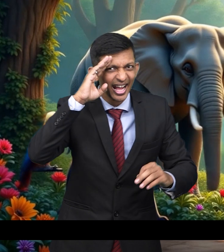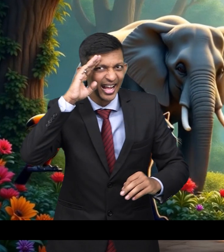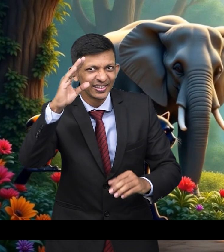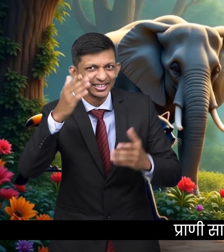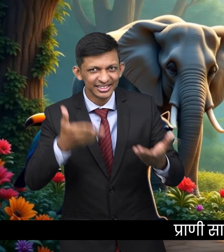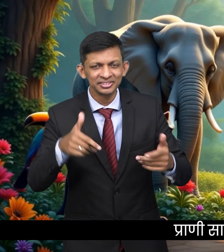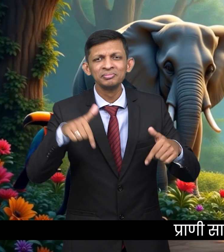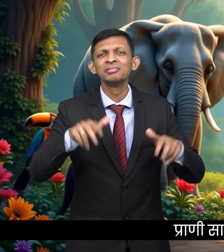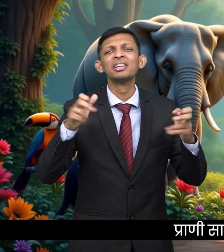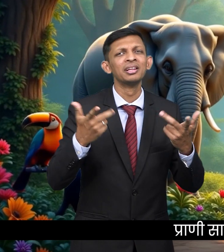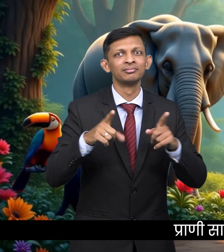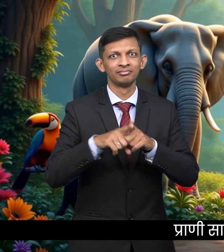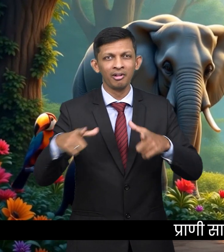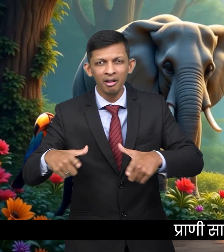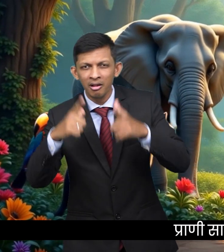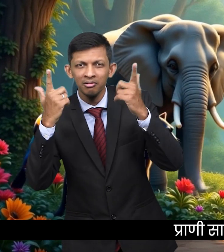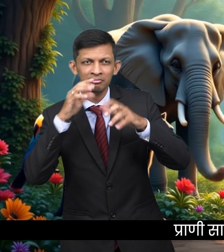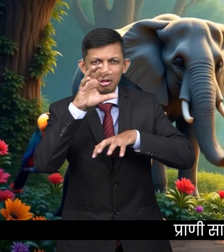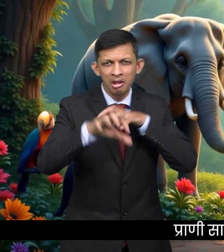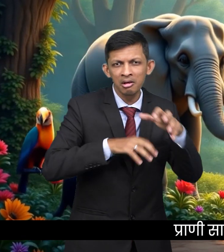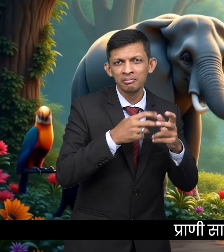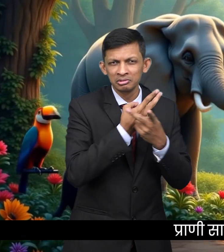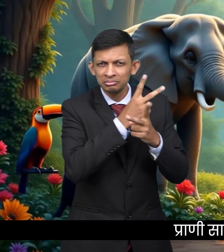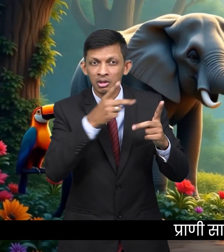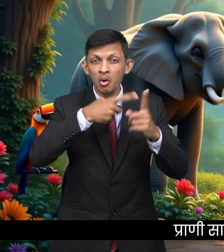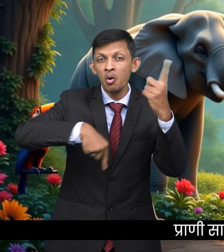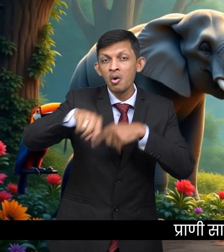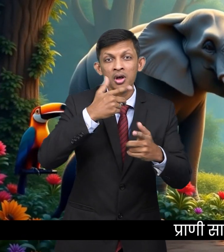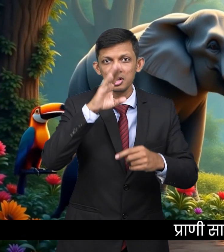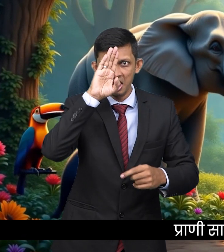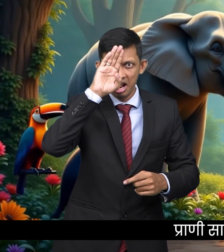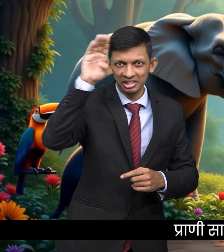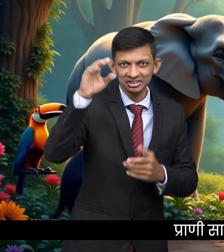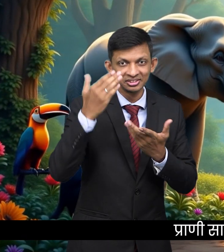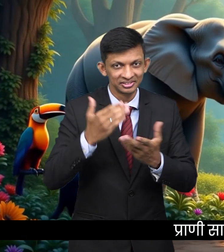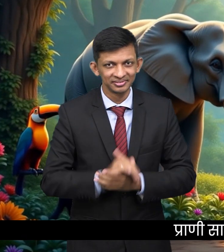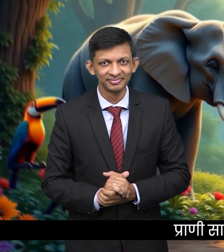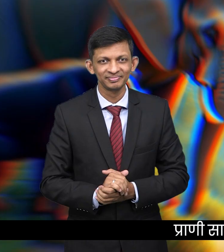नमस्कार. प्राणी साम्राज्याच्या जंगलातून.